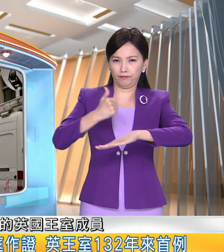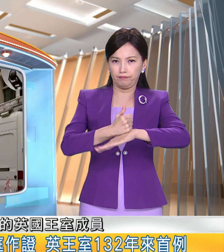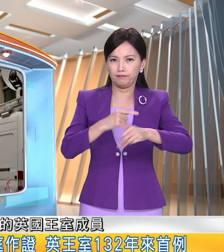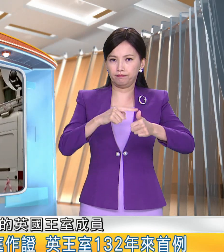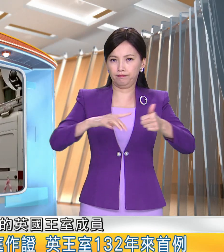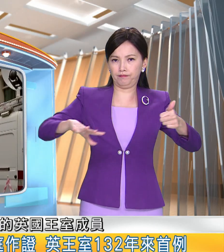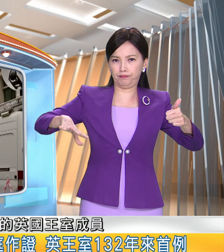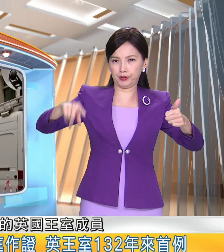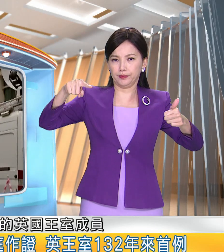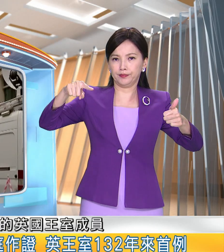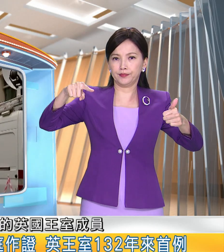国王室成员。